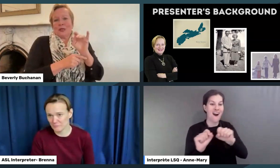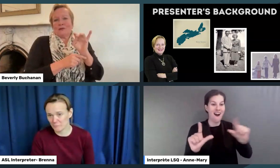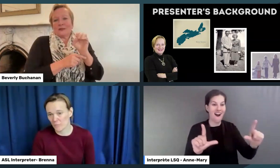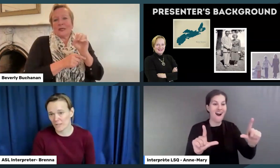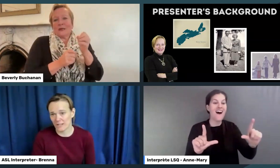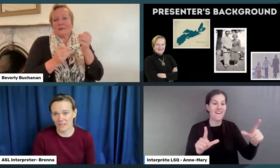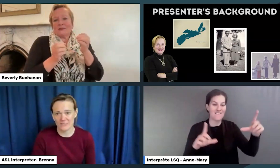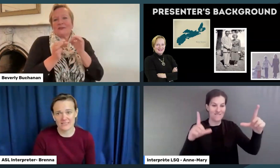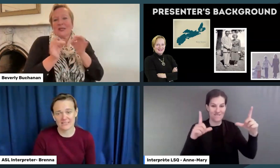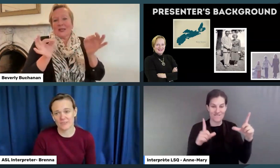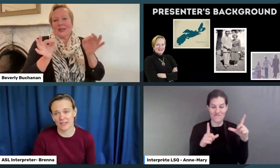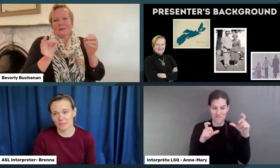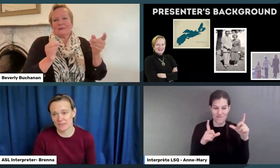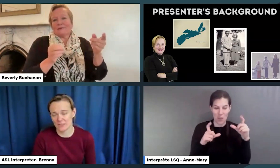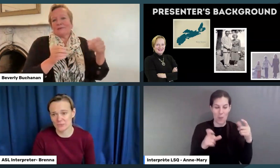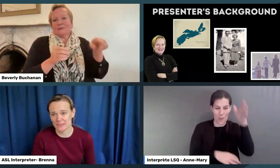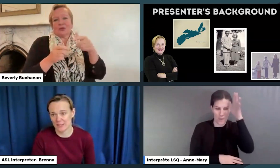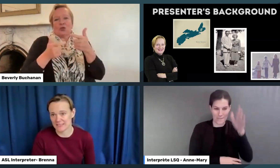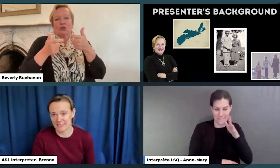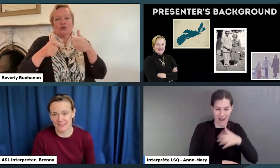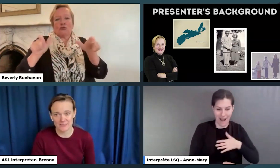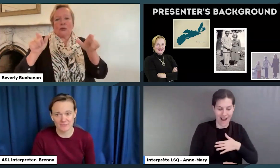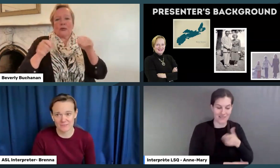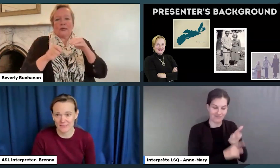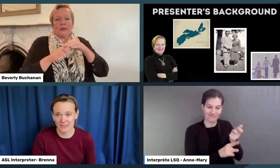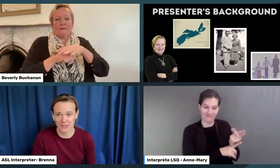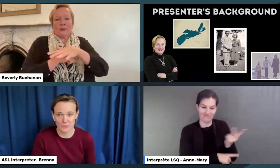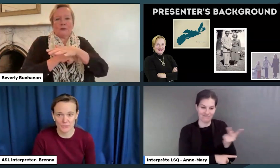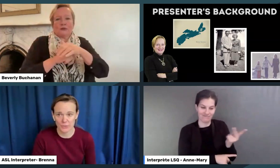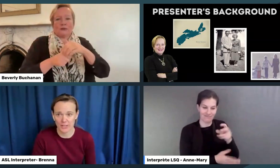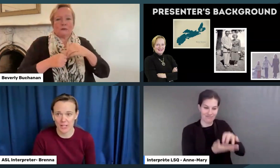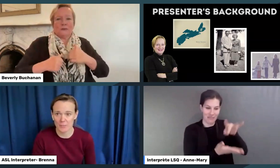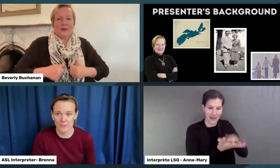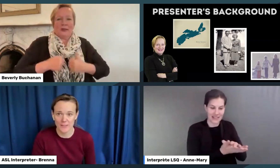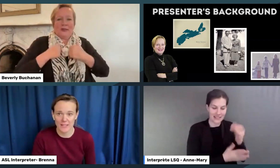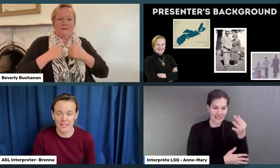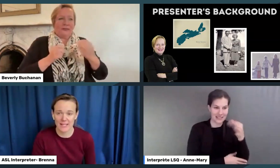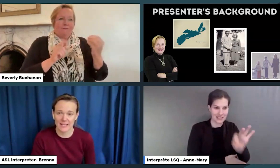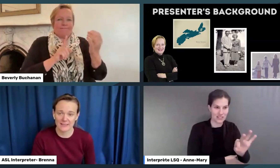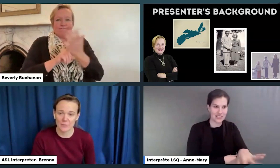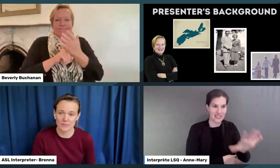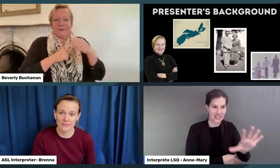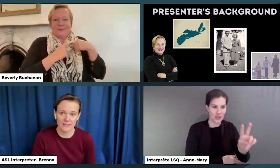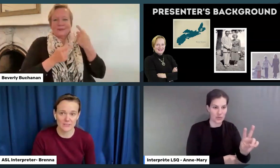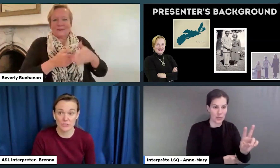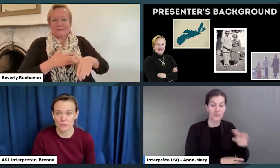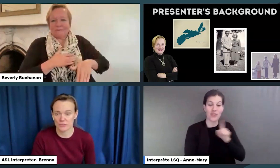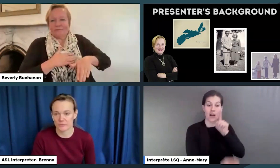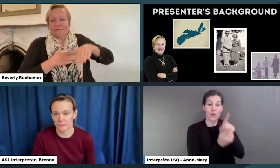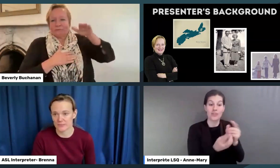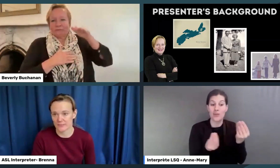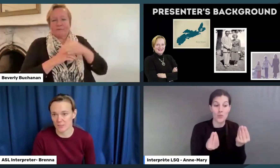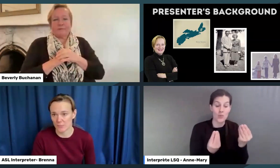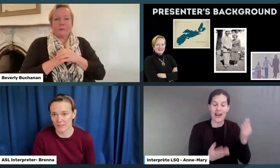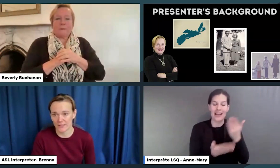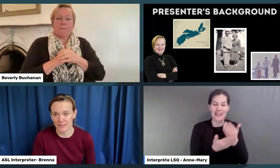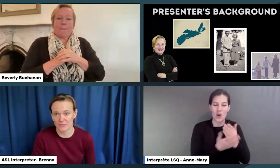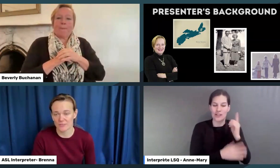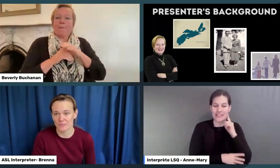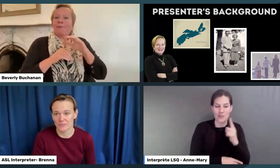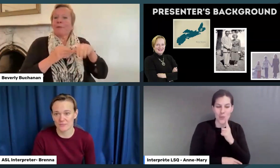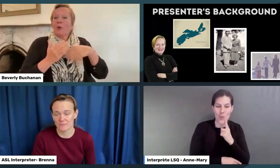En tant que famille, on utilisait la langue des signes maritimes en grandissant. Le MSL avait une énorme influence sur ma